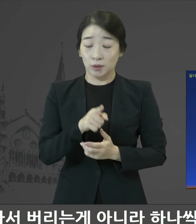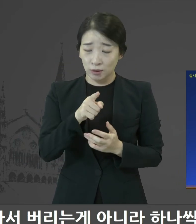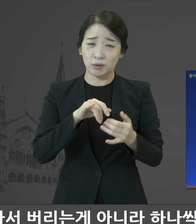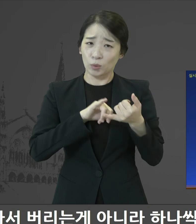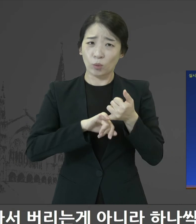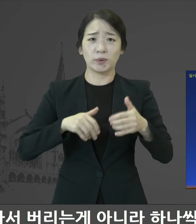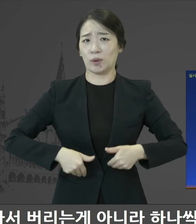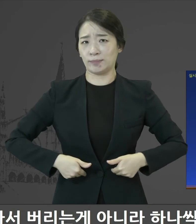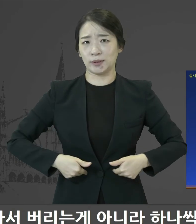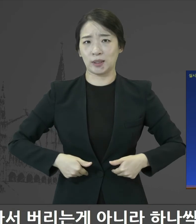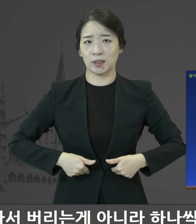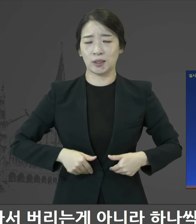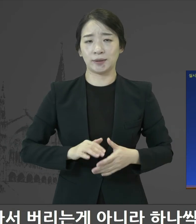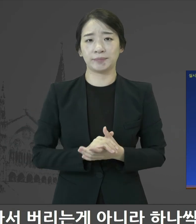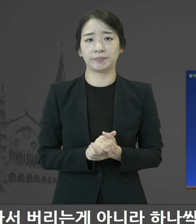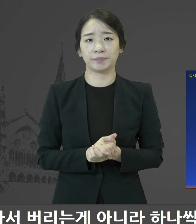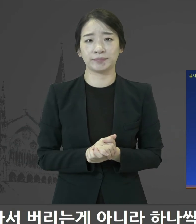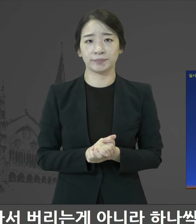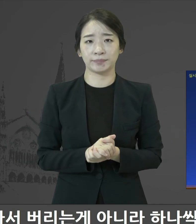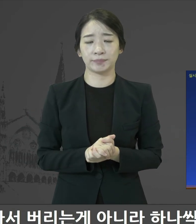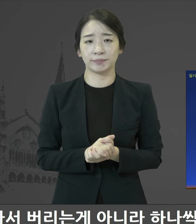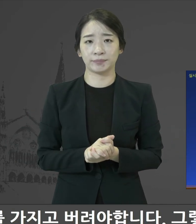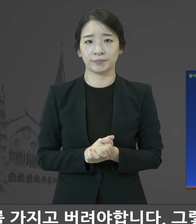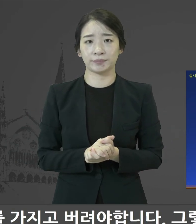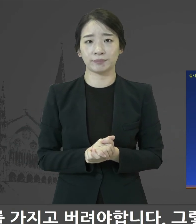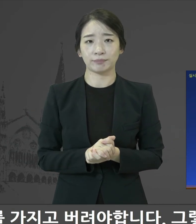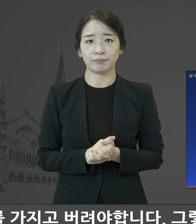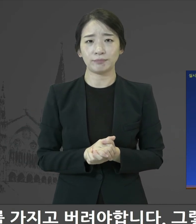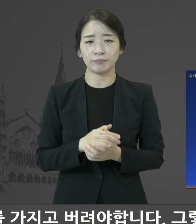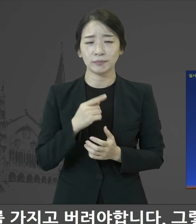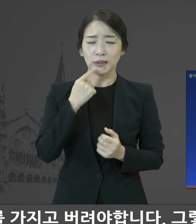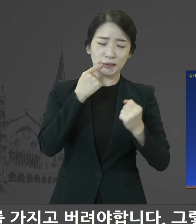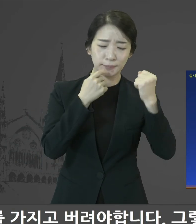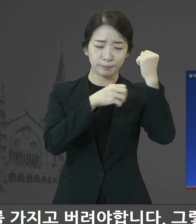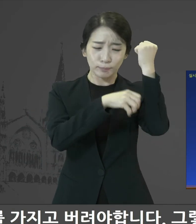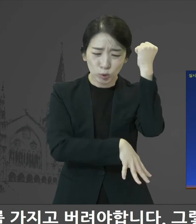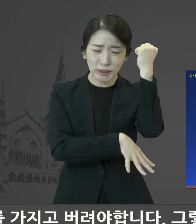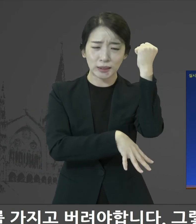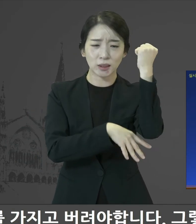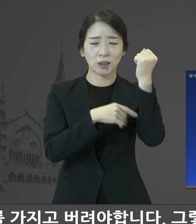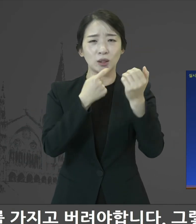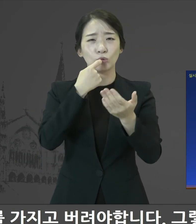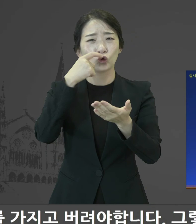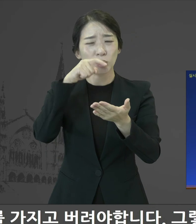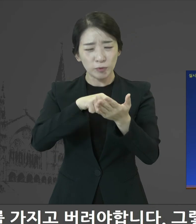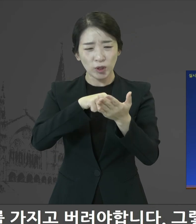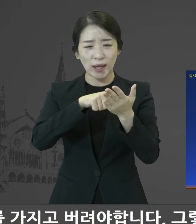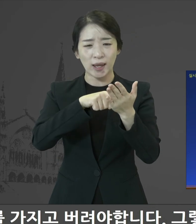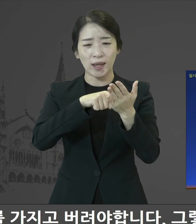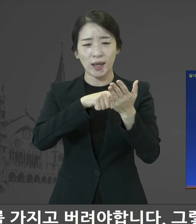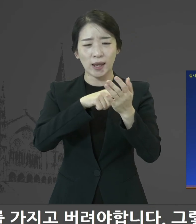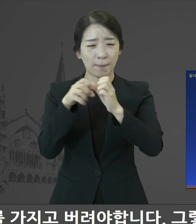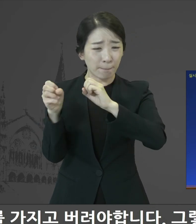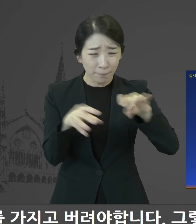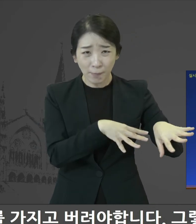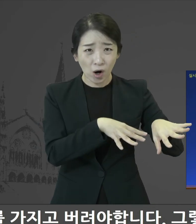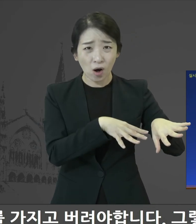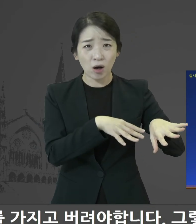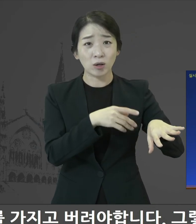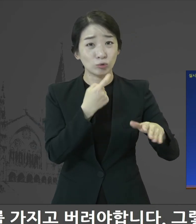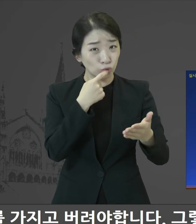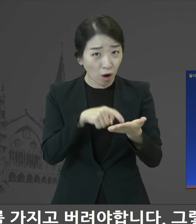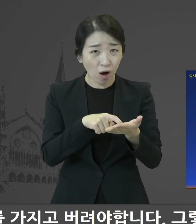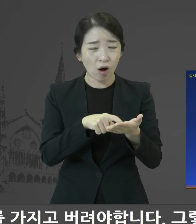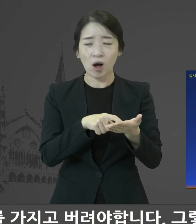겁니다. 여러분, 순뿌리 쉽게 제거되지 않습니다. 저는 오늘 제 마음속에 소망이